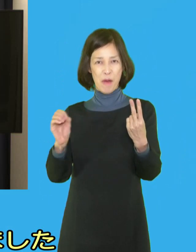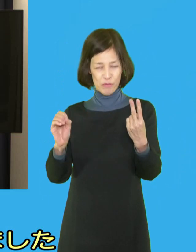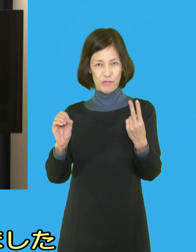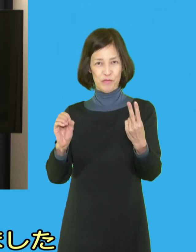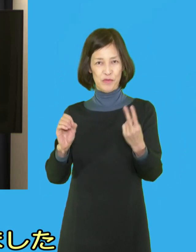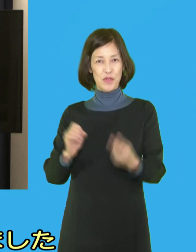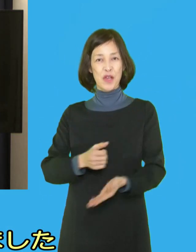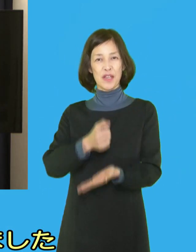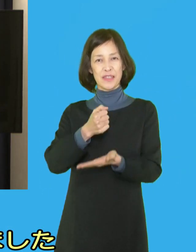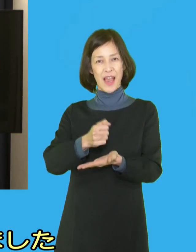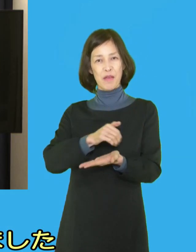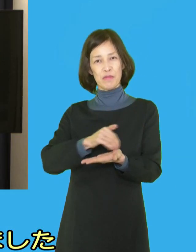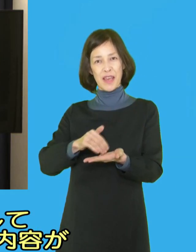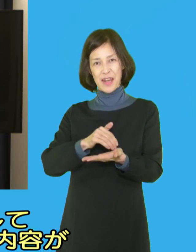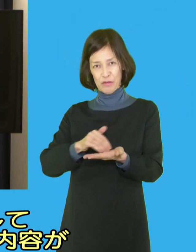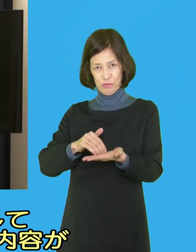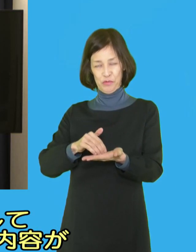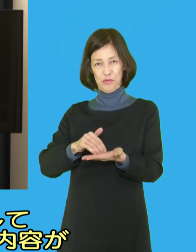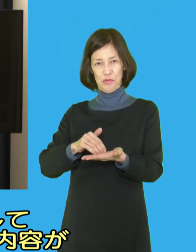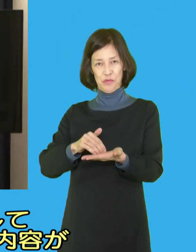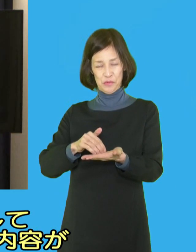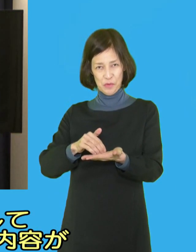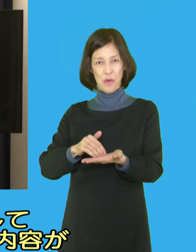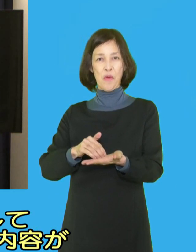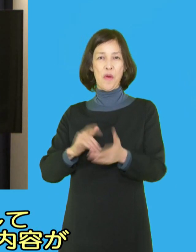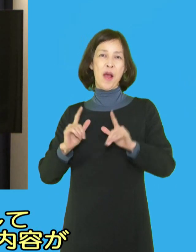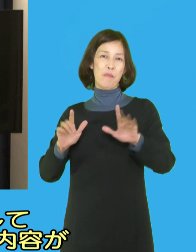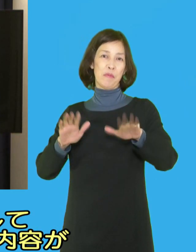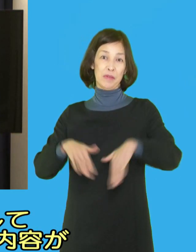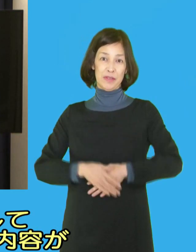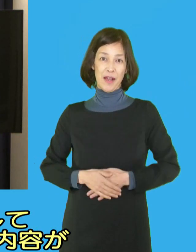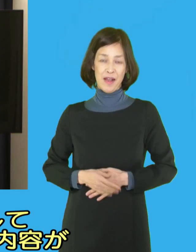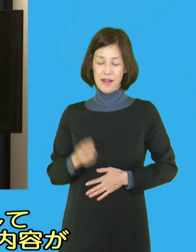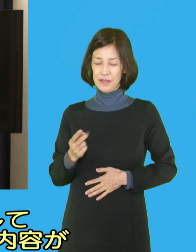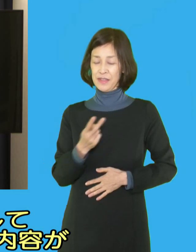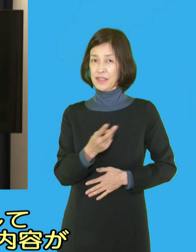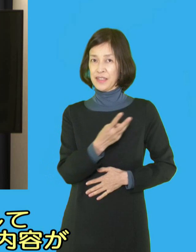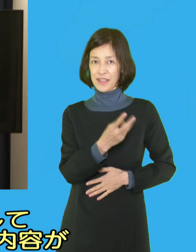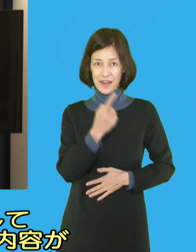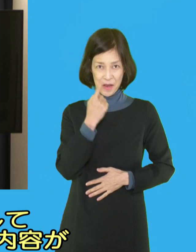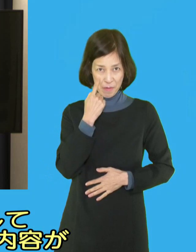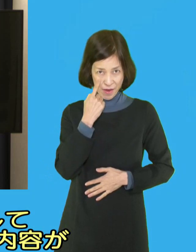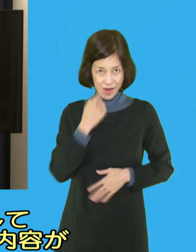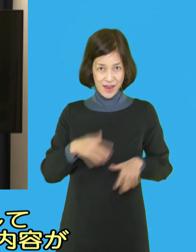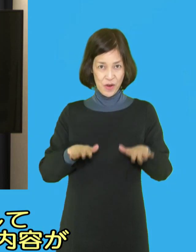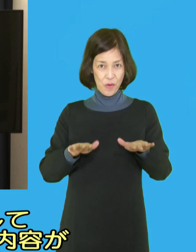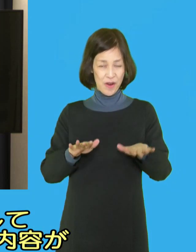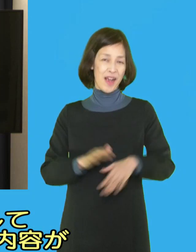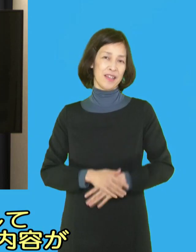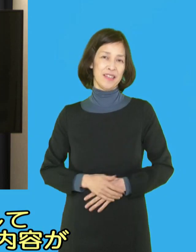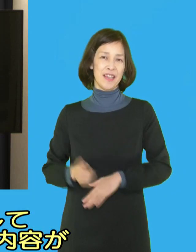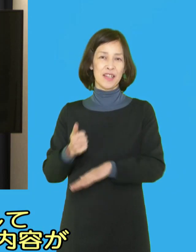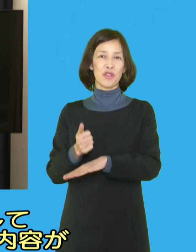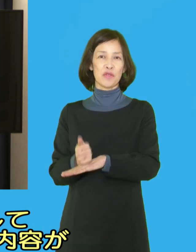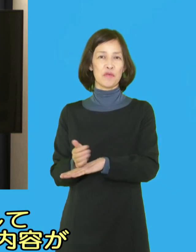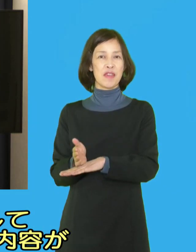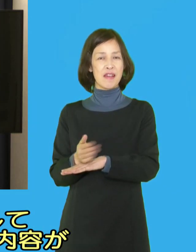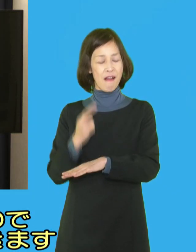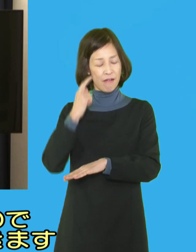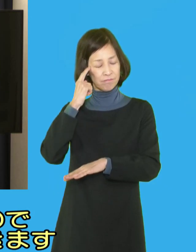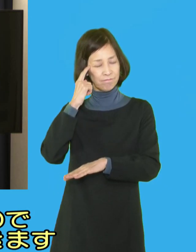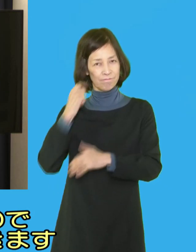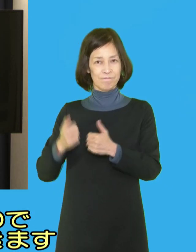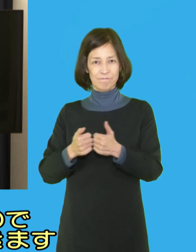発表させていただきました。今回、本日はですね、その第3弾としまして、週2個検討してきた内